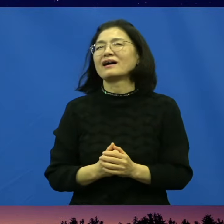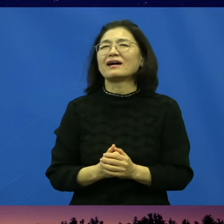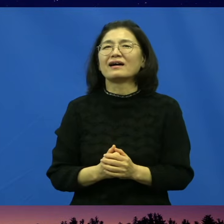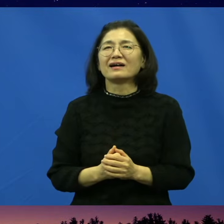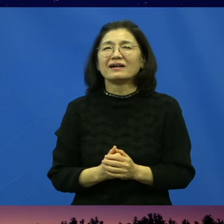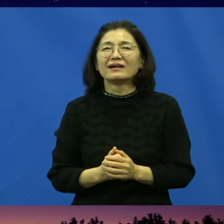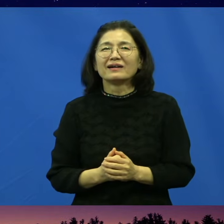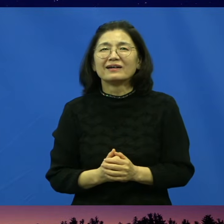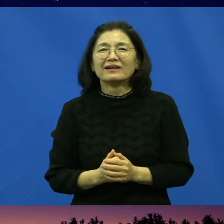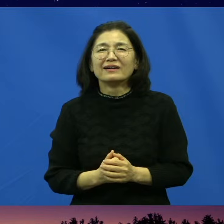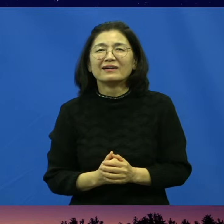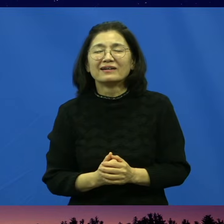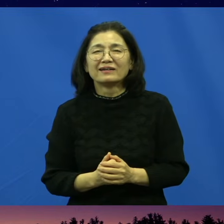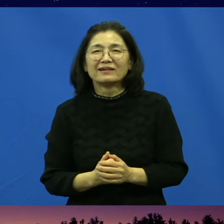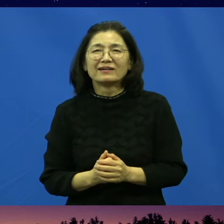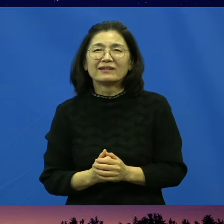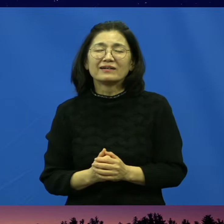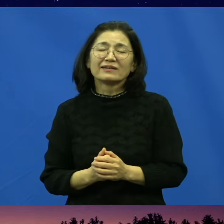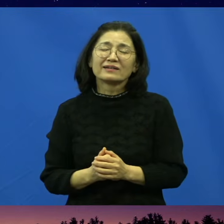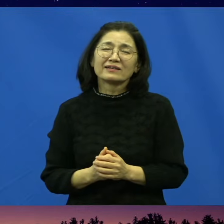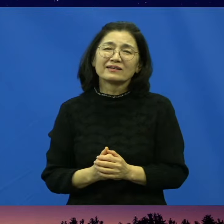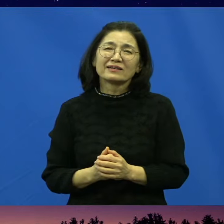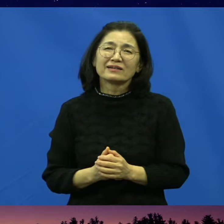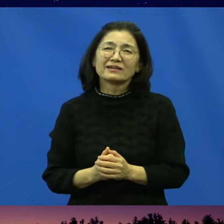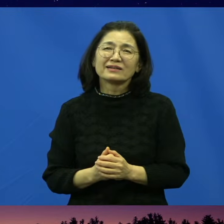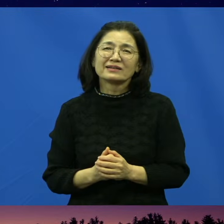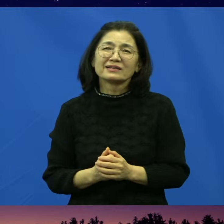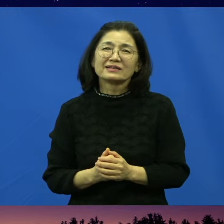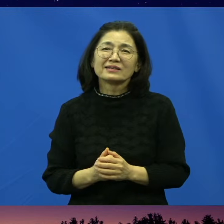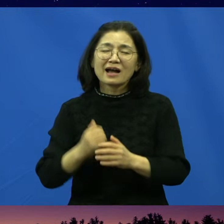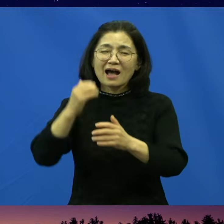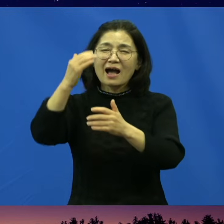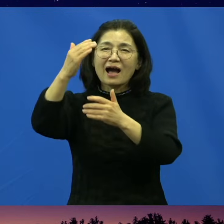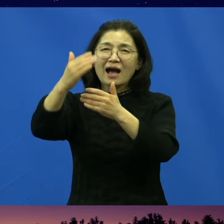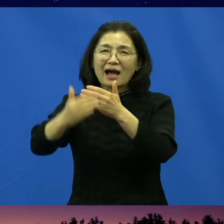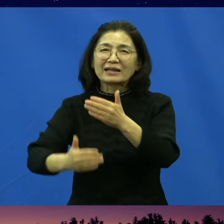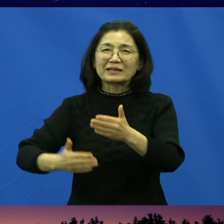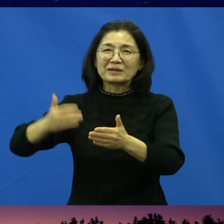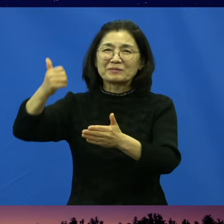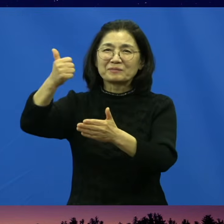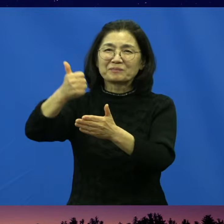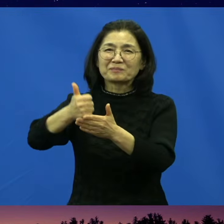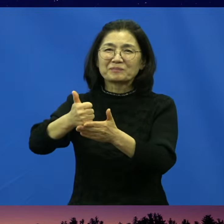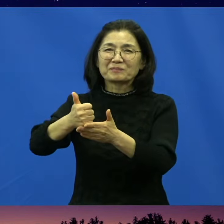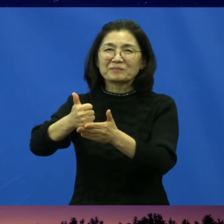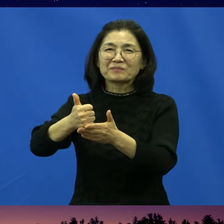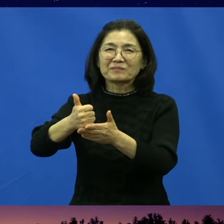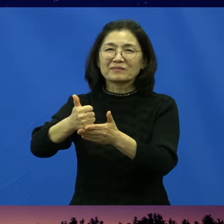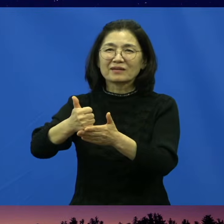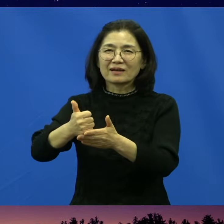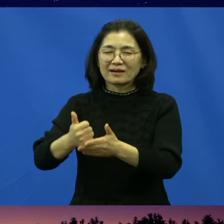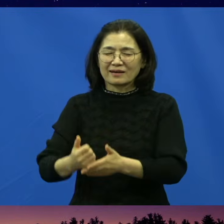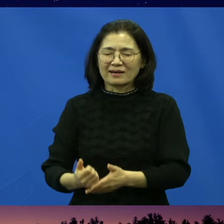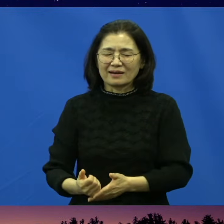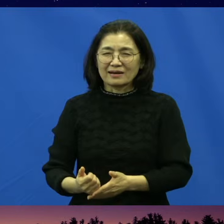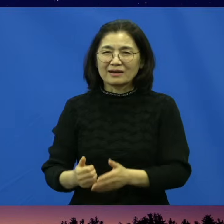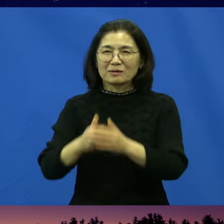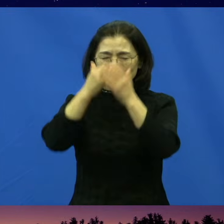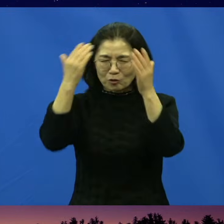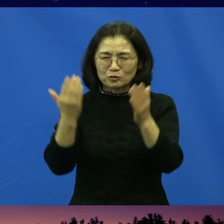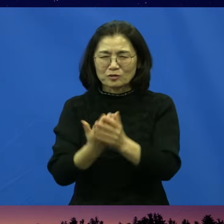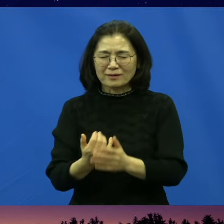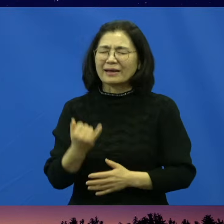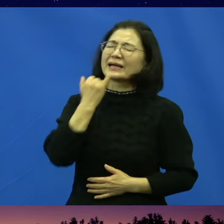하니까 많은 말 필요하지 않고 그냥, 하나님, 그러면 됐습니다, 그렇게 기도가 나오는 것이죠.